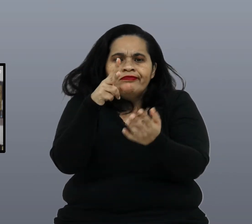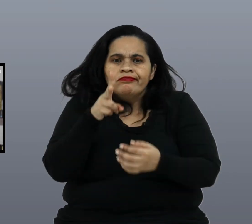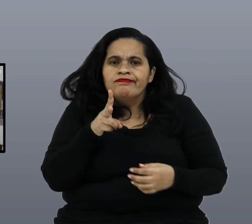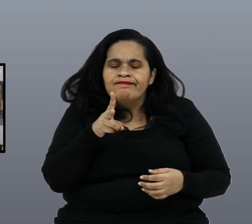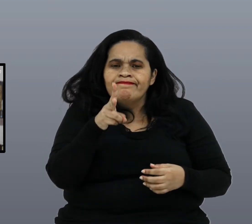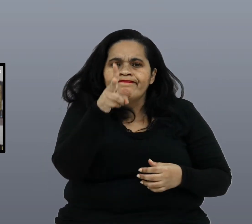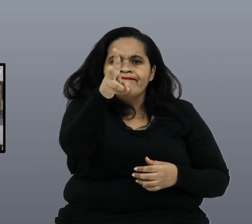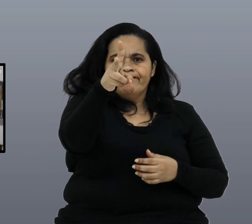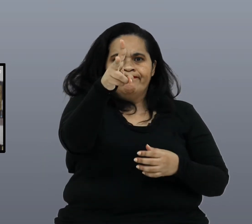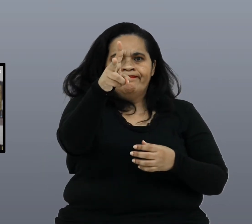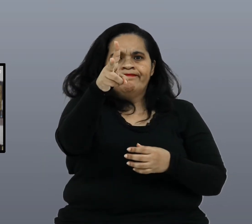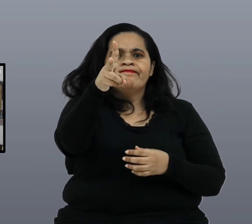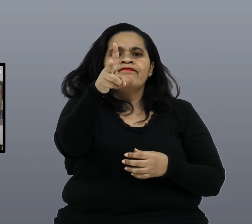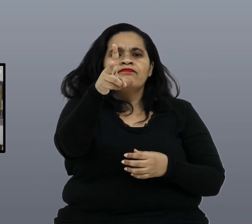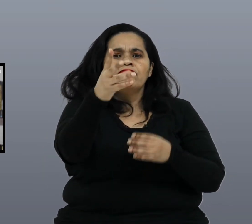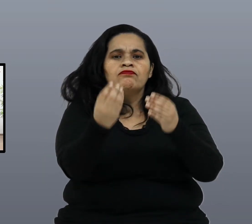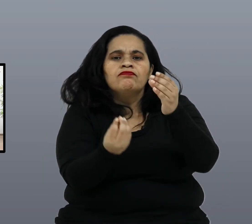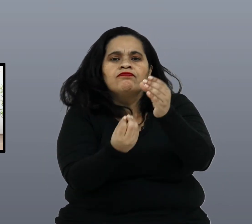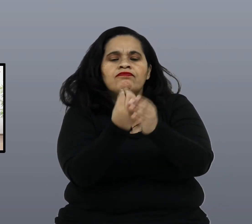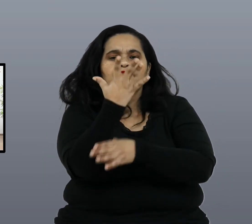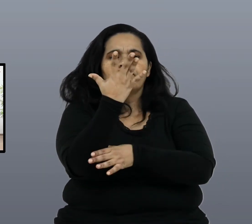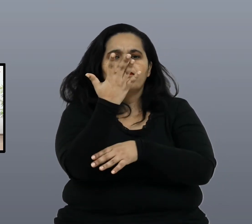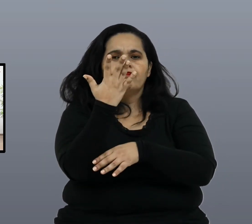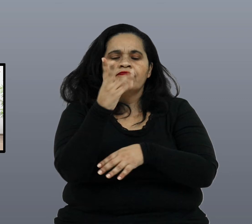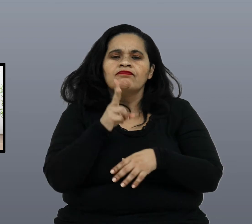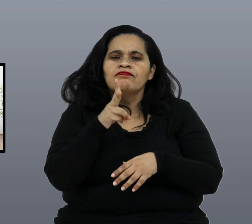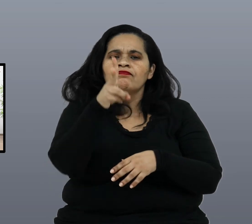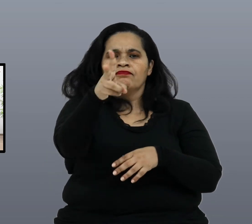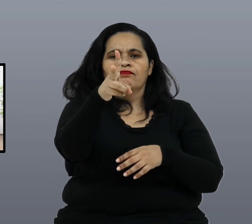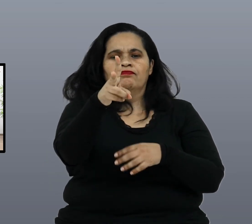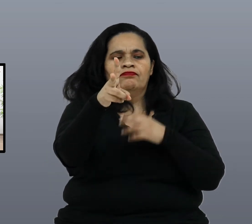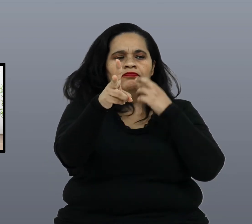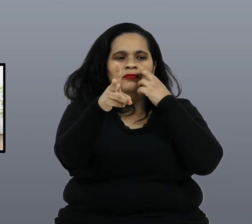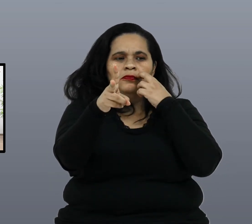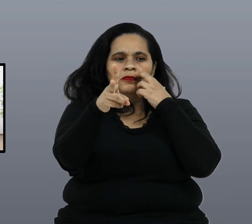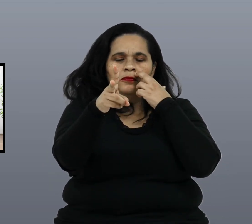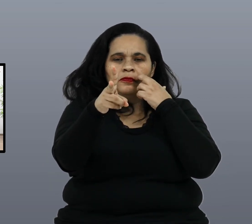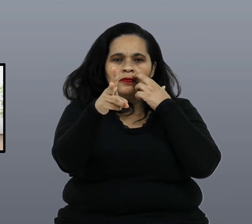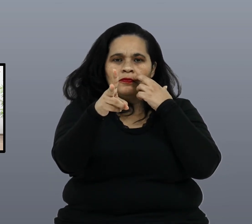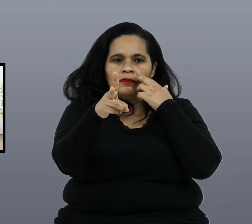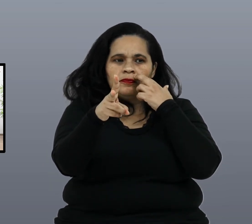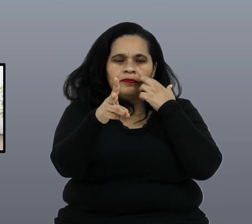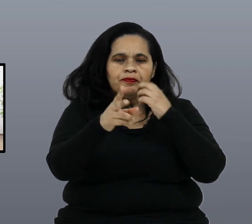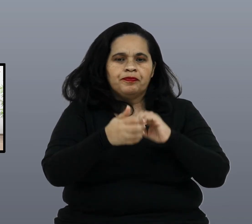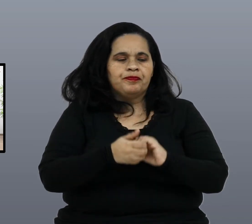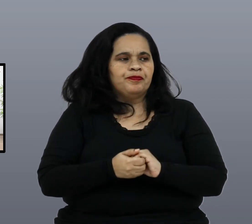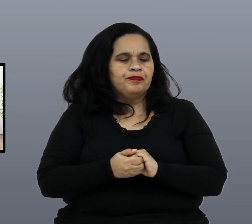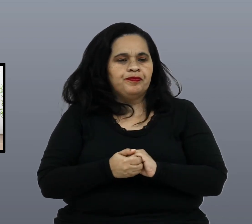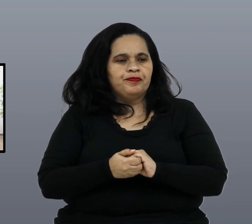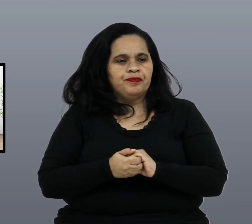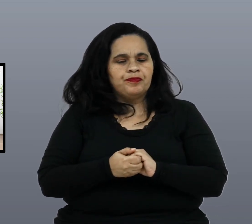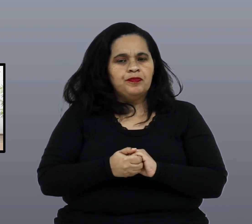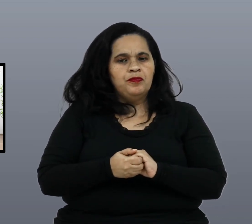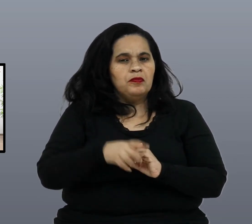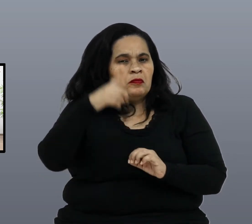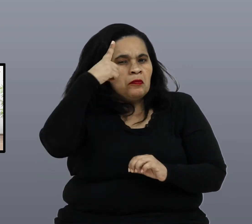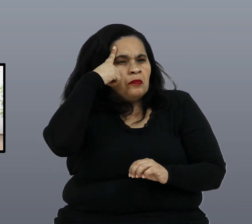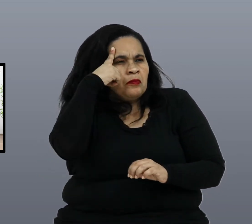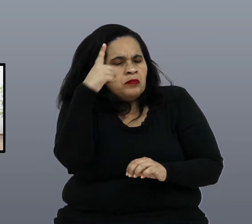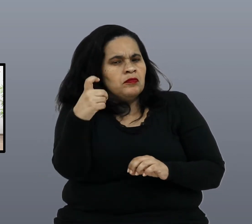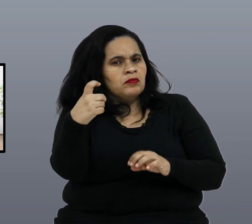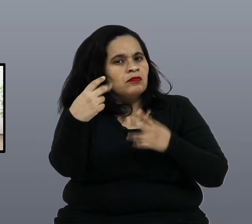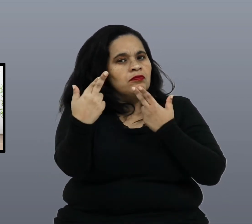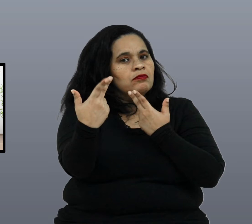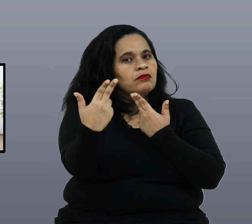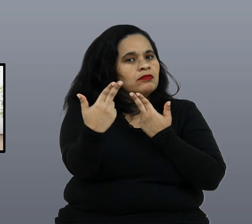continua existindo. São os pés de ferro e barro misturados, né, que vão até o... Sim, que é a final. mesma ideia, né? Ele acaba, mas